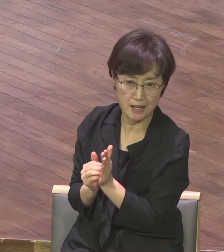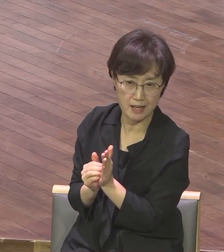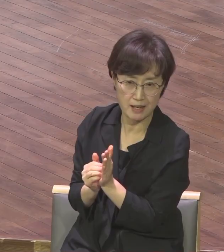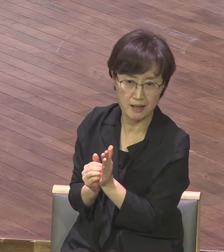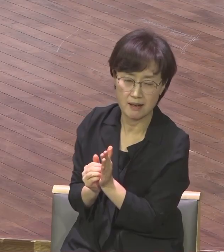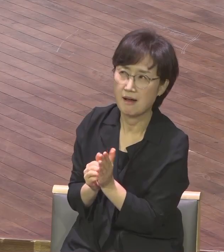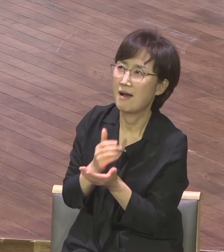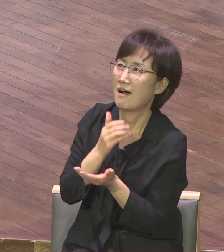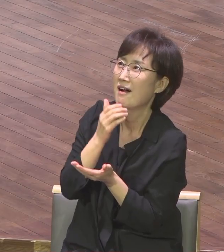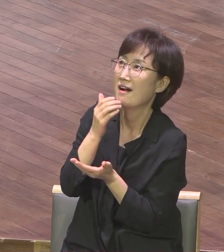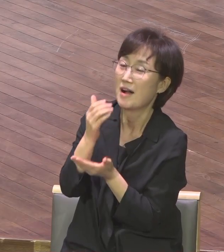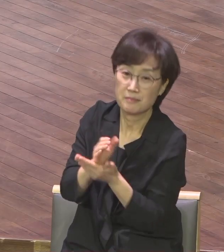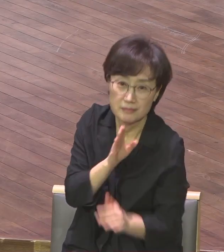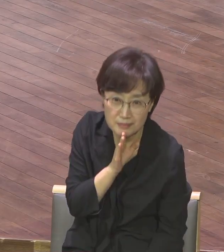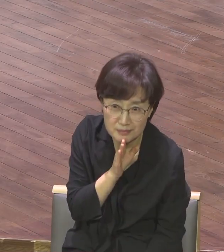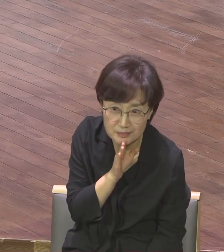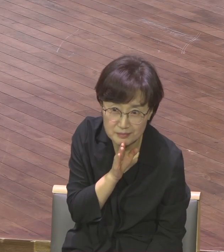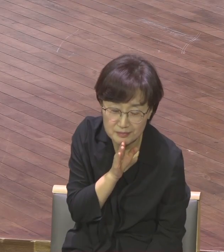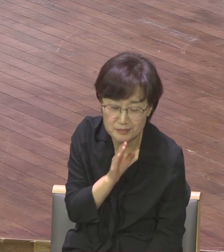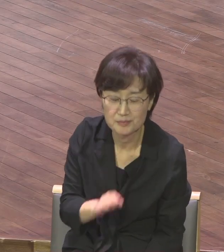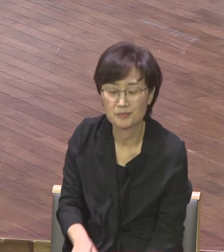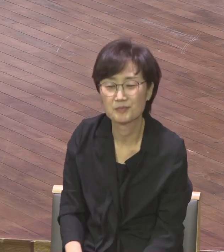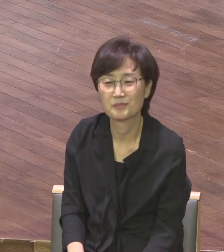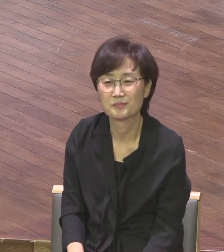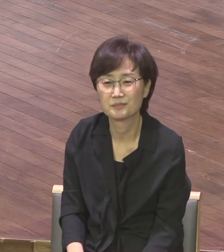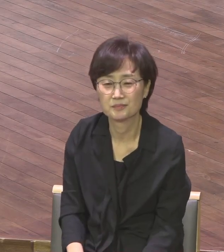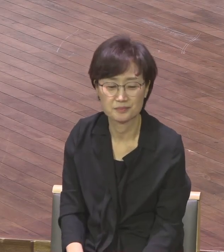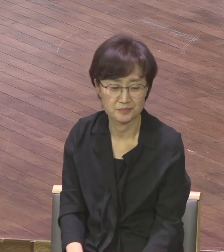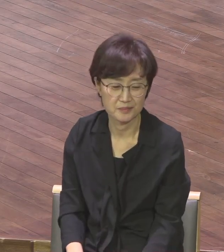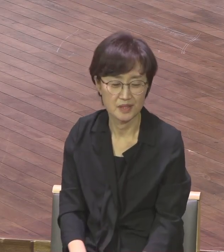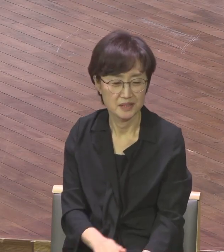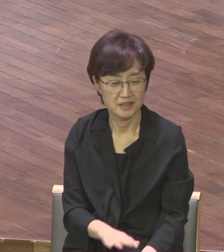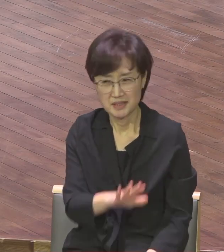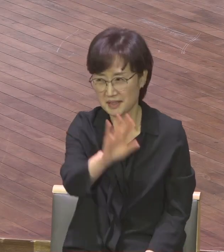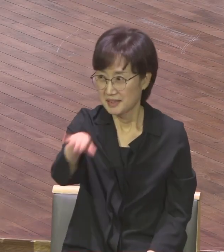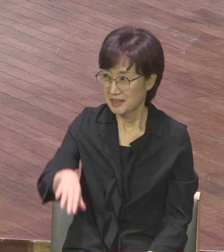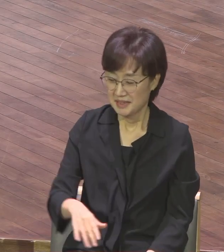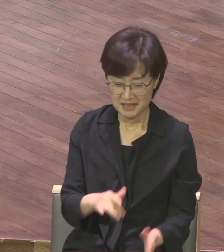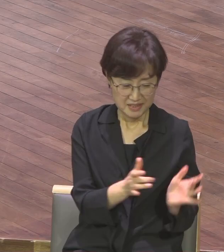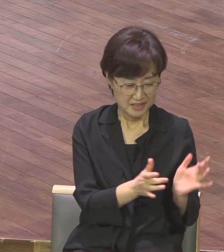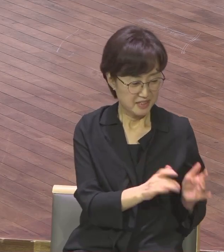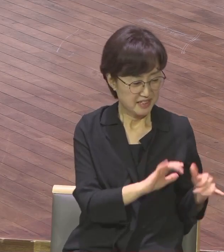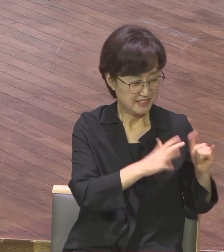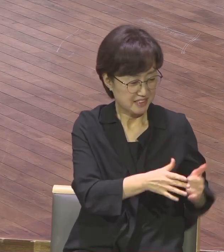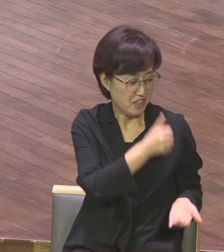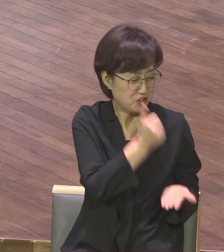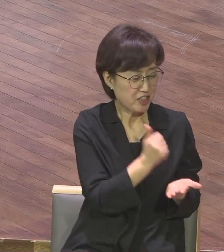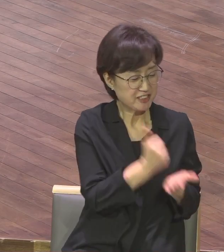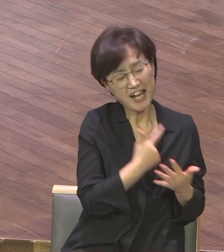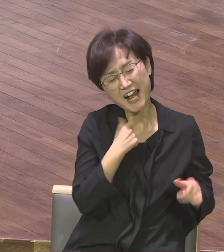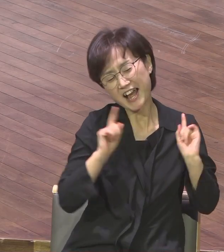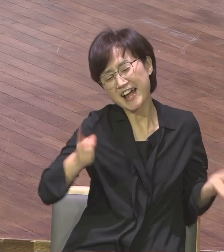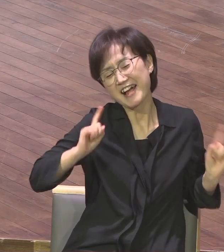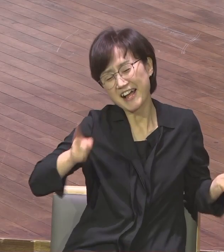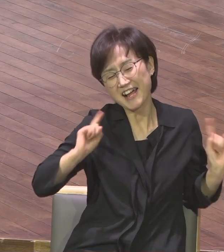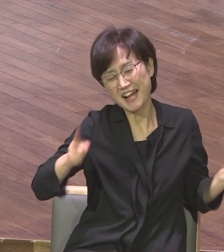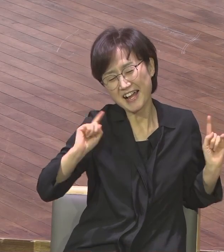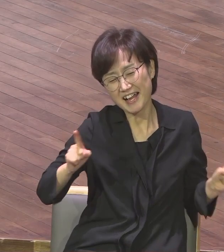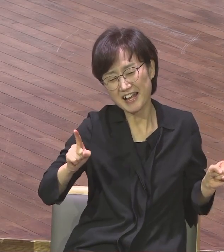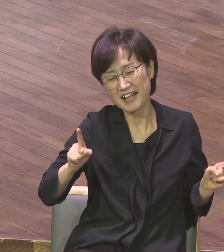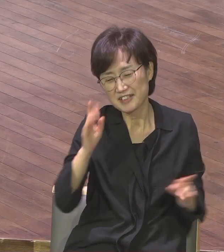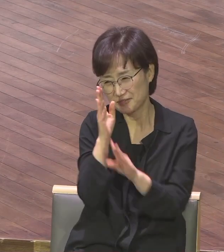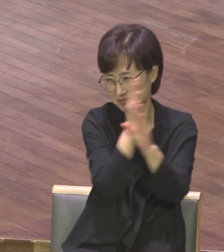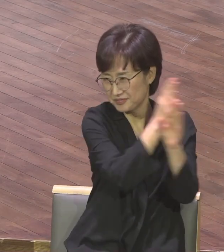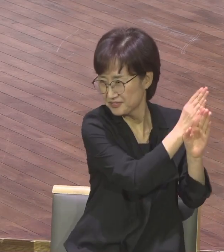감격합니까? 세상 살면서 할 짓 안 할 짓 다 하면서 죄 지어놓고 예수 믿는 순간에 죄사함 받고 하나님 자녀들 예배들이 된